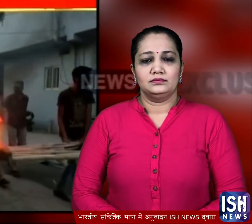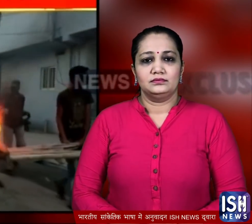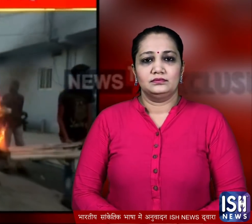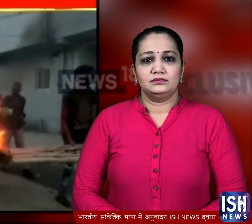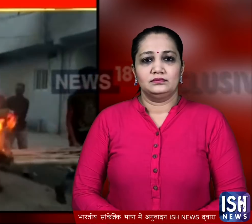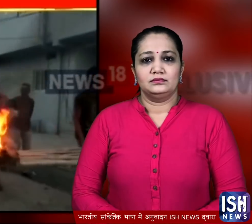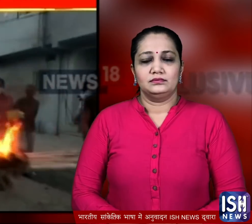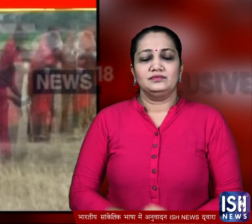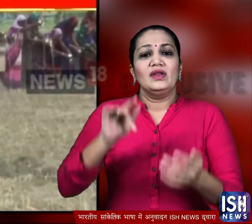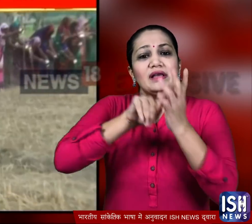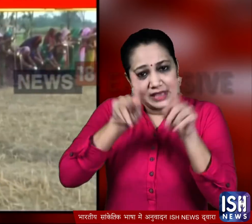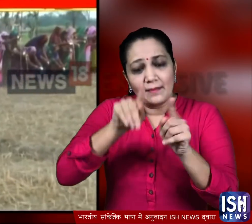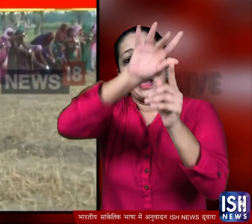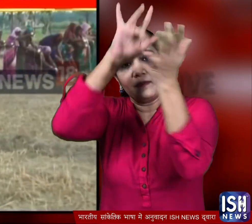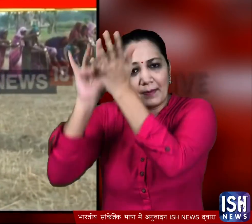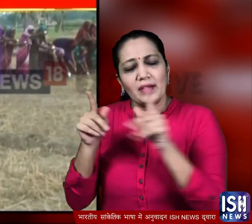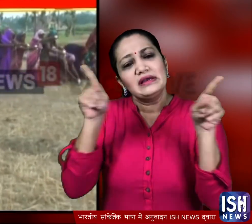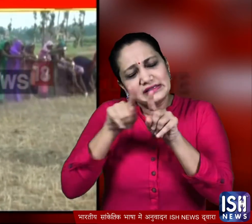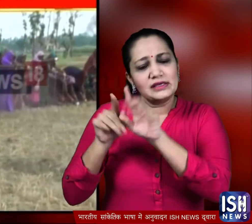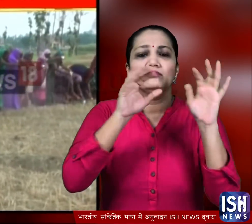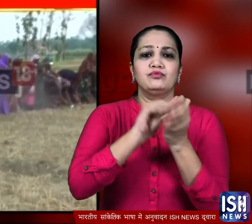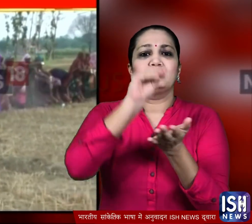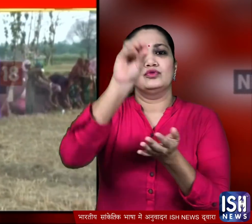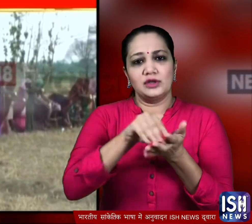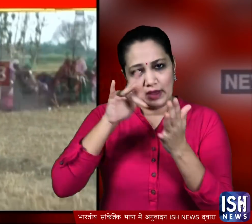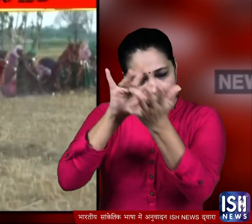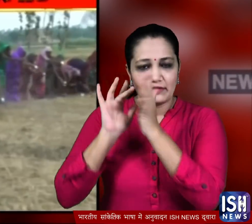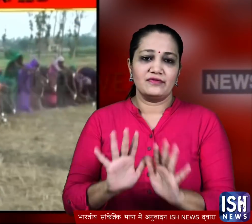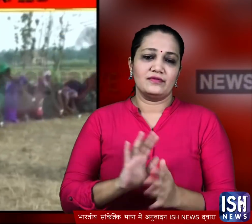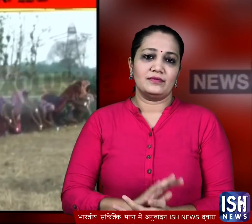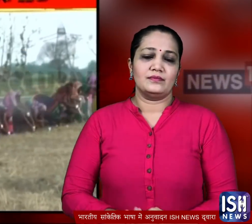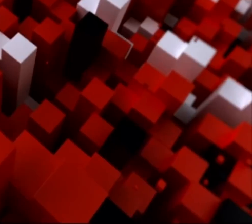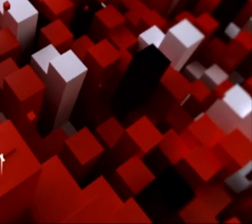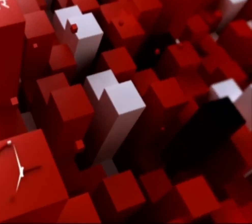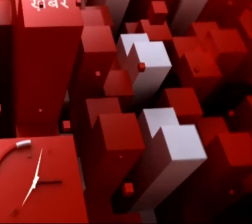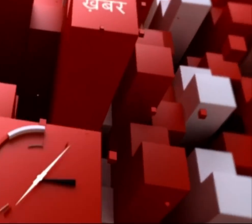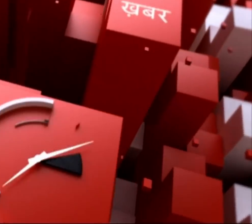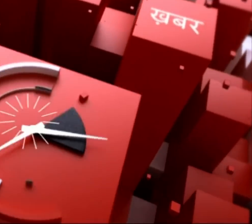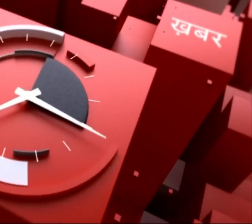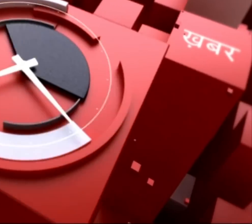देश के कई दूसरे शहरों में भी पूजा पाठ की ऐसी ही तस्वीरें देखने को मिली।